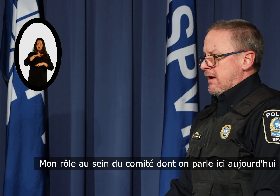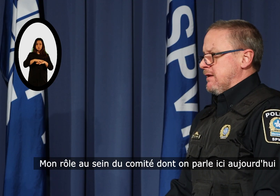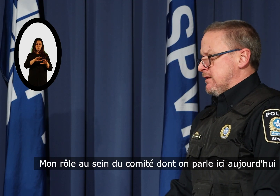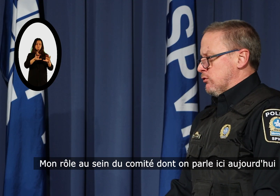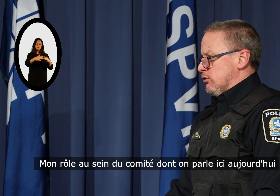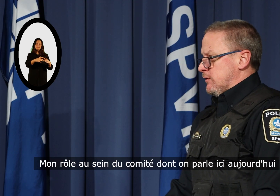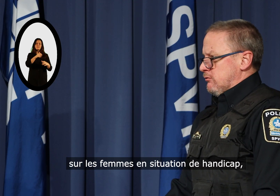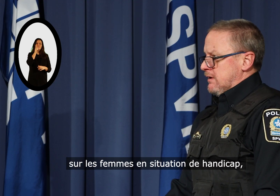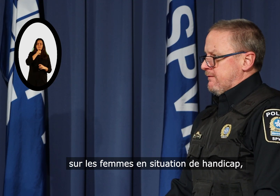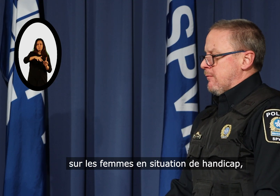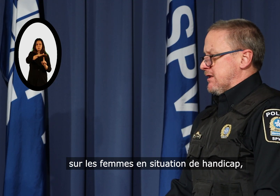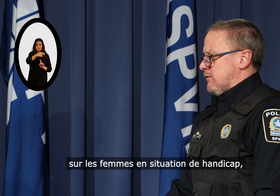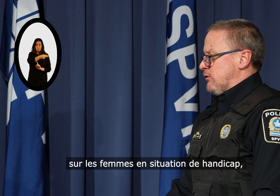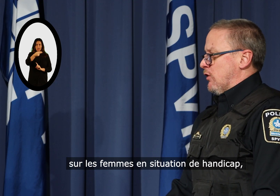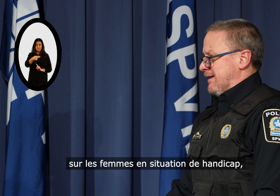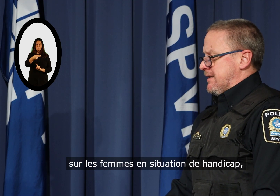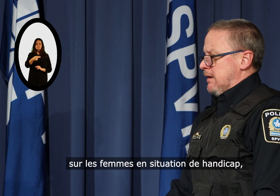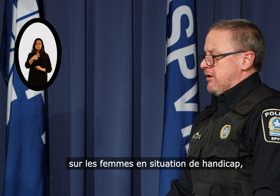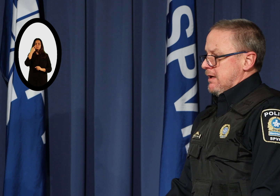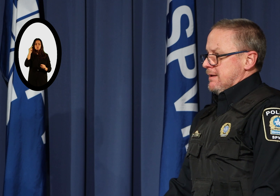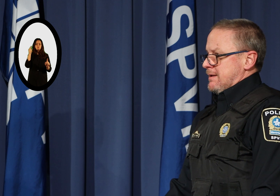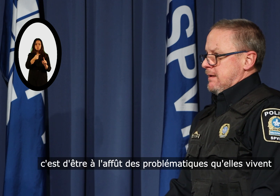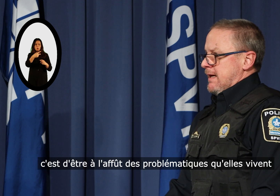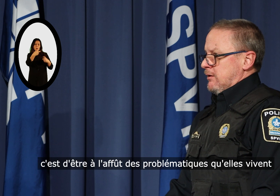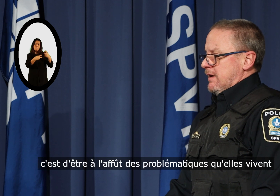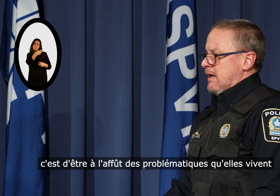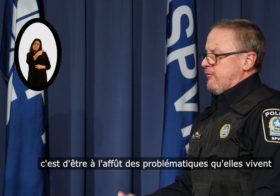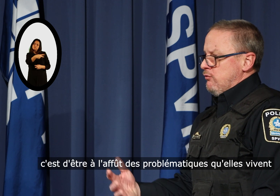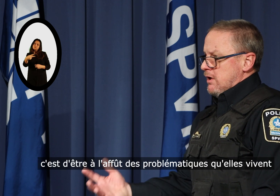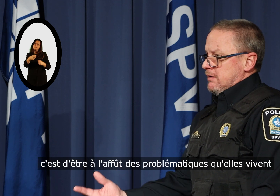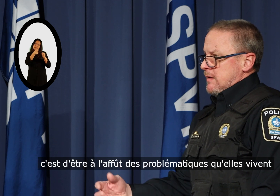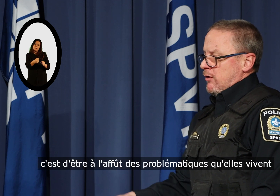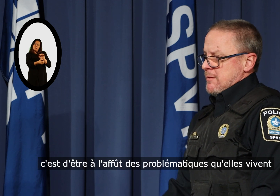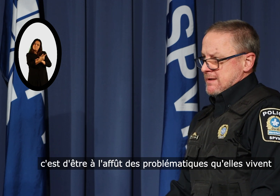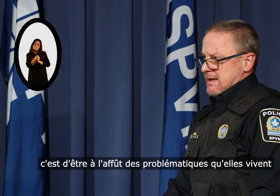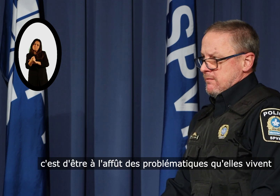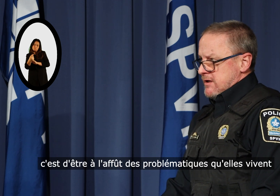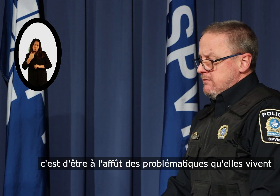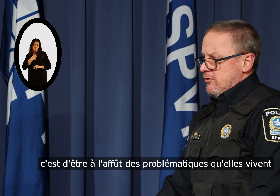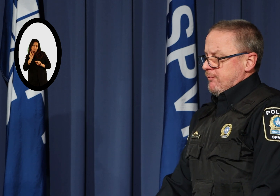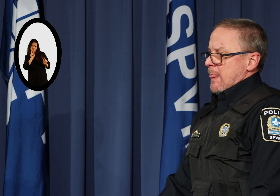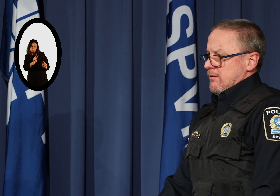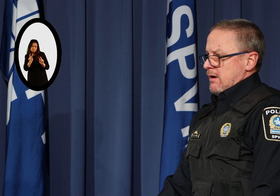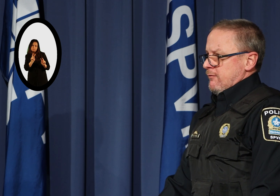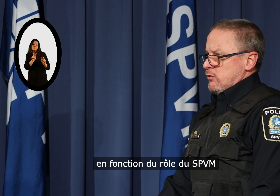ici aujourd'hui sur les femmes en situation de handicap, c'est d'être à l'affût des problématiques qu'elles vivent en